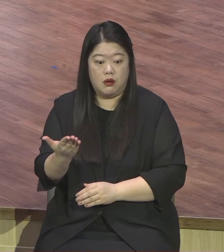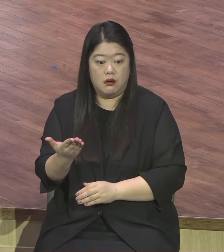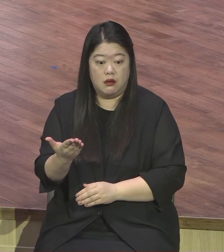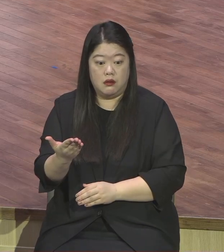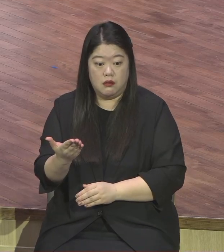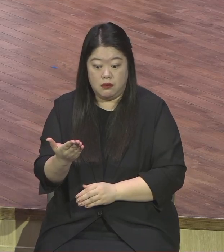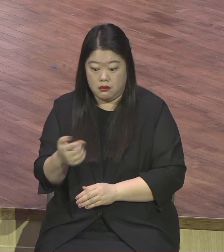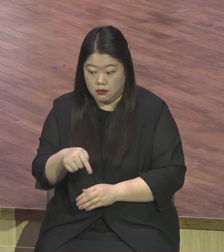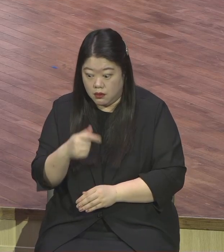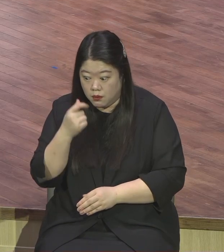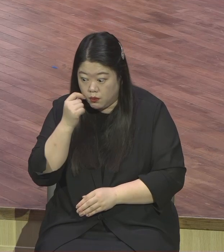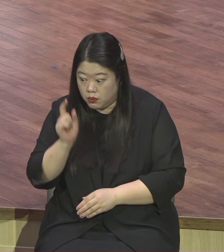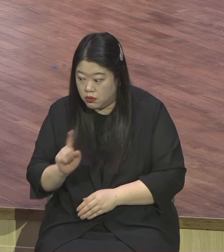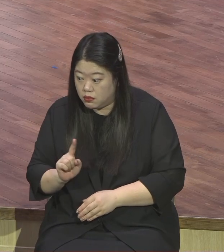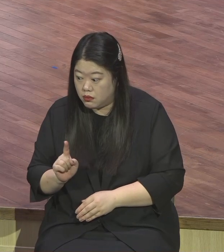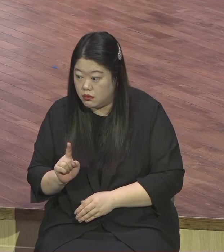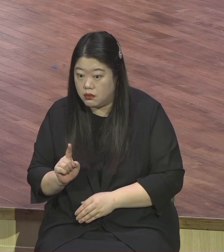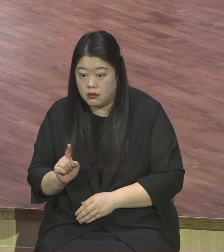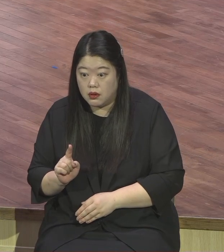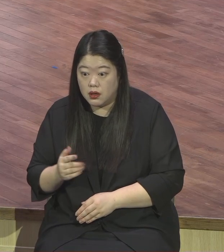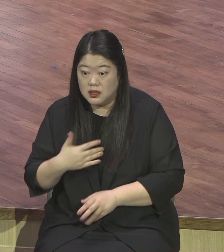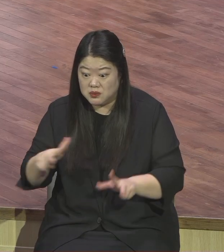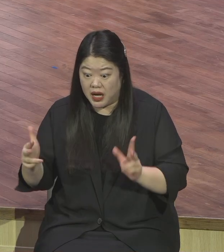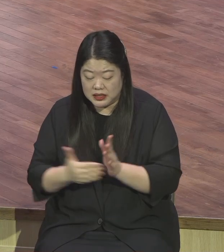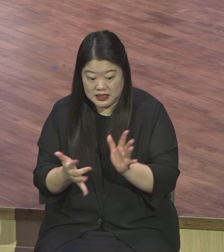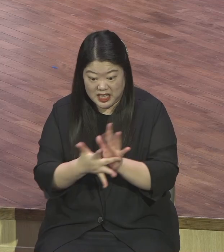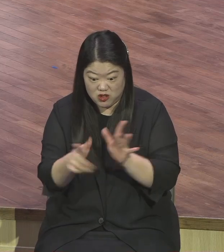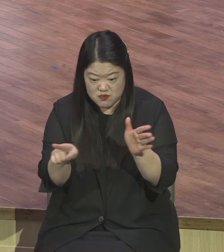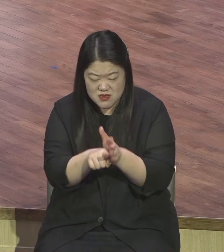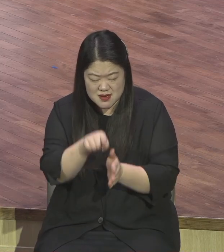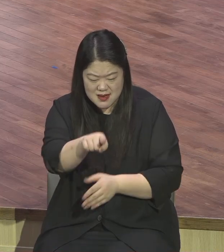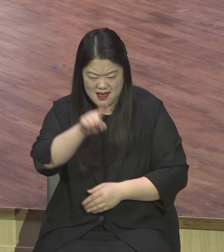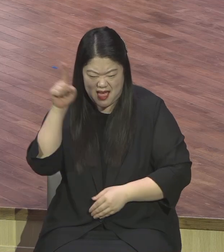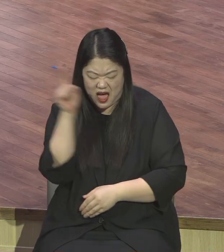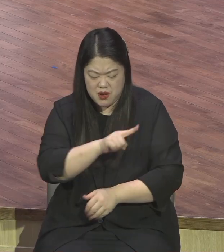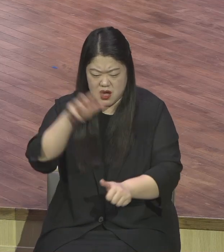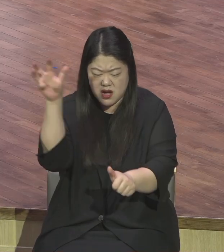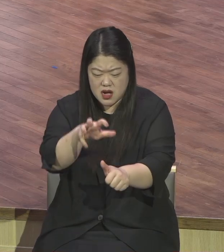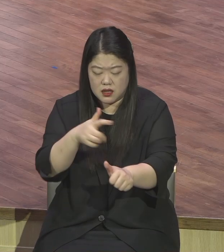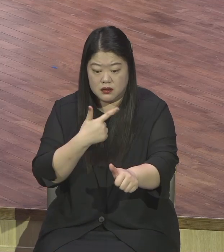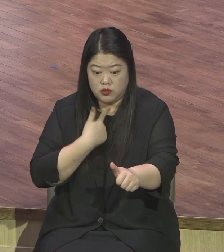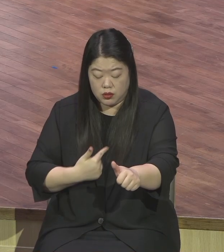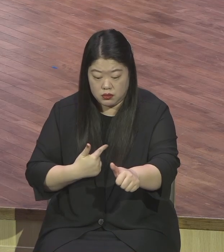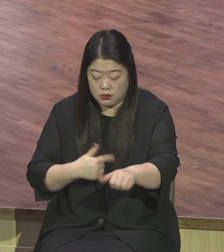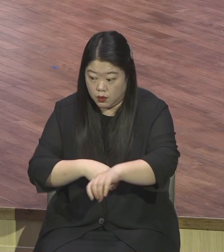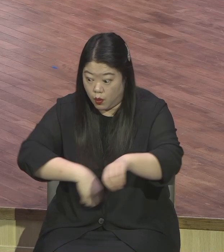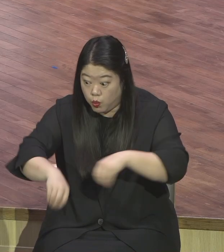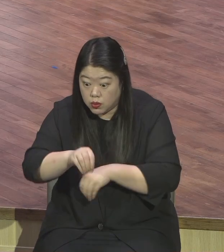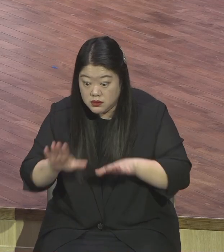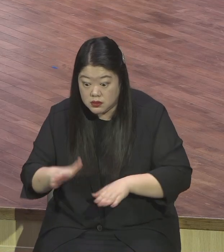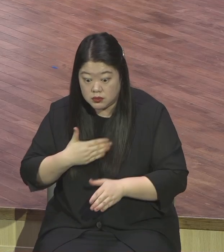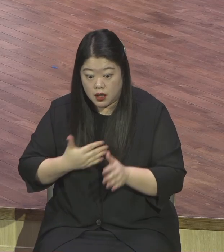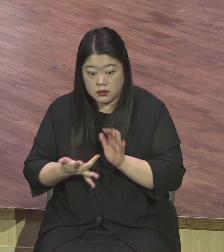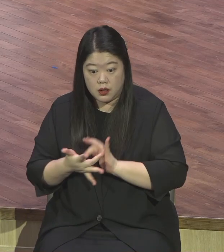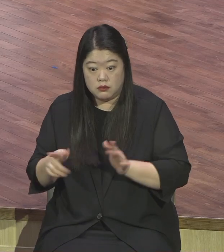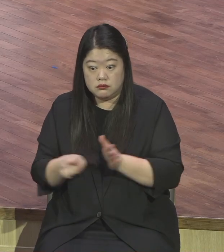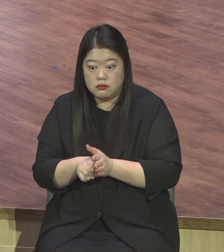특별히 내 어머니 태로부터 자신을 택정하시고 이걸 이 고백을 했어요. 이